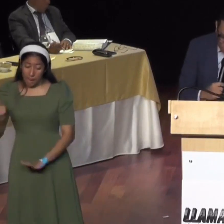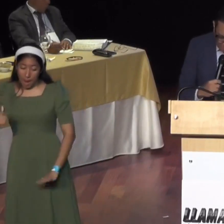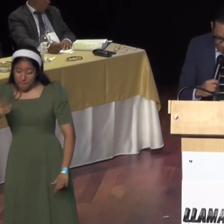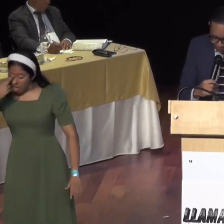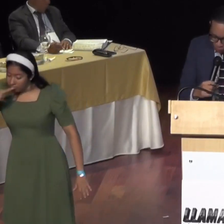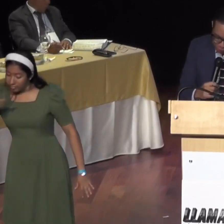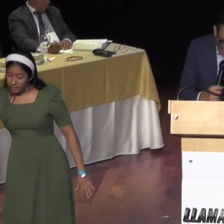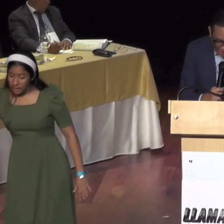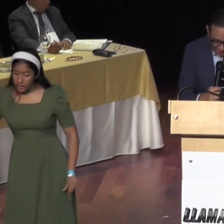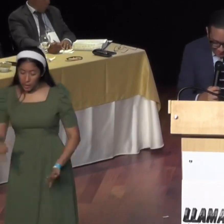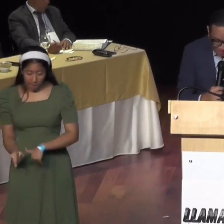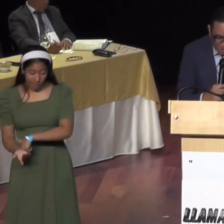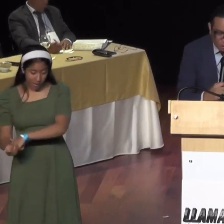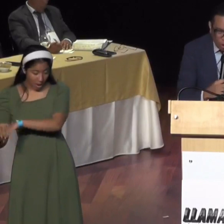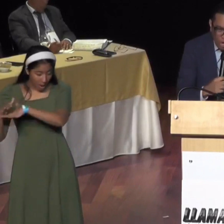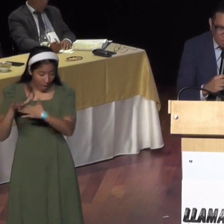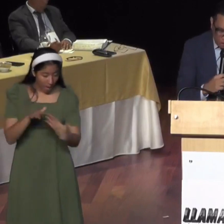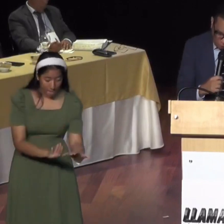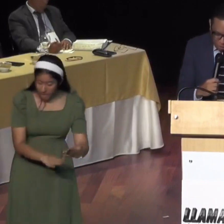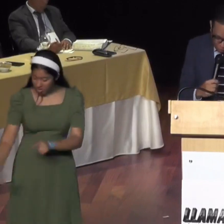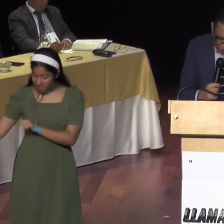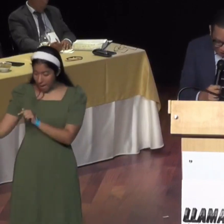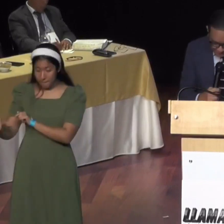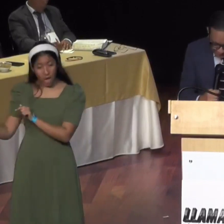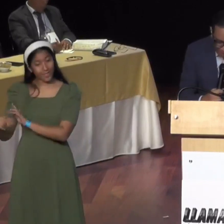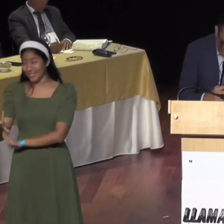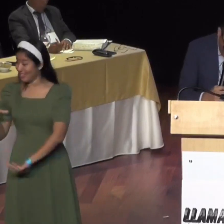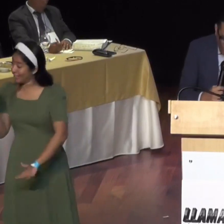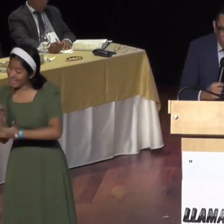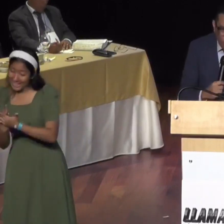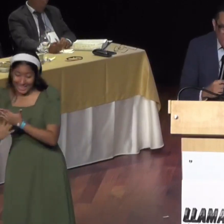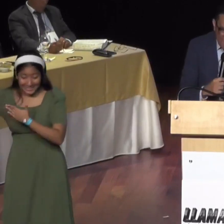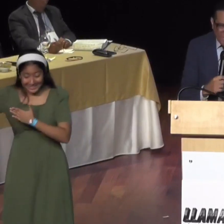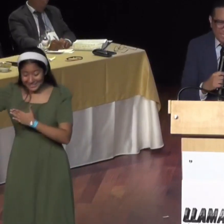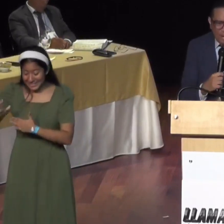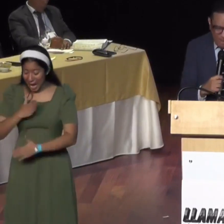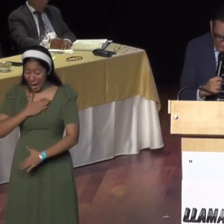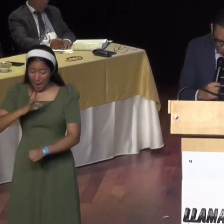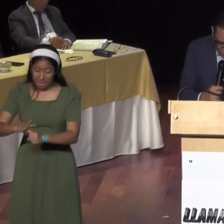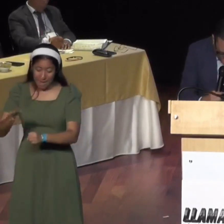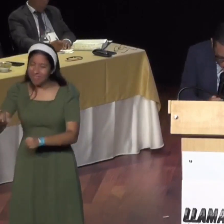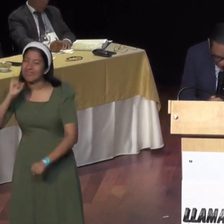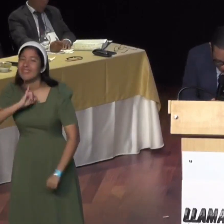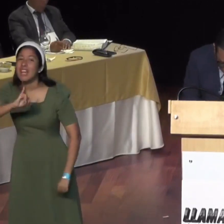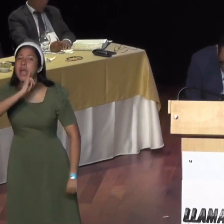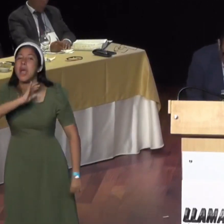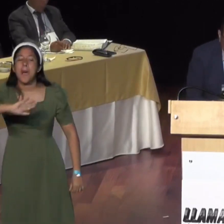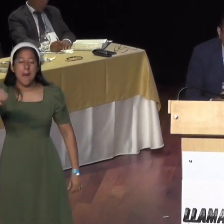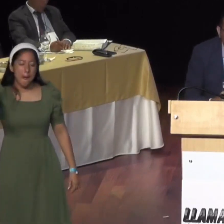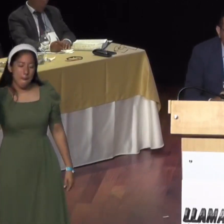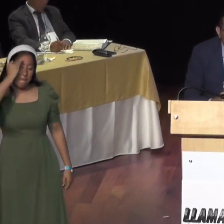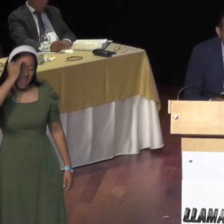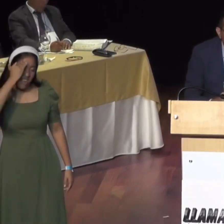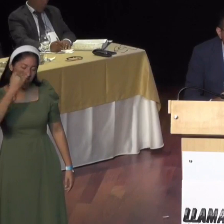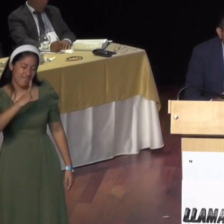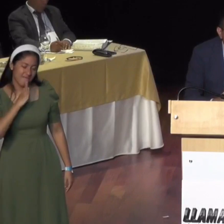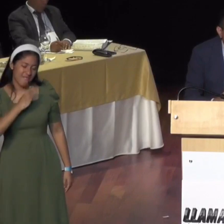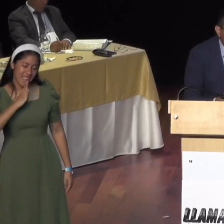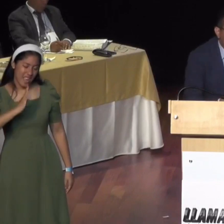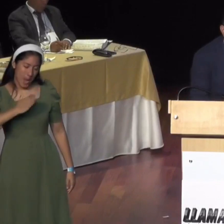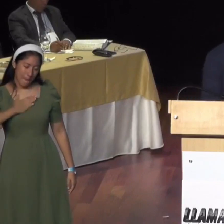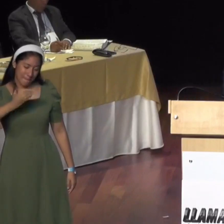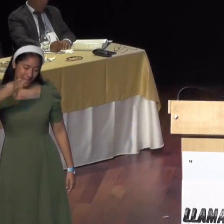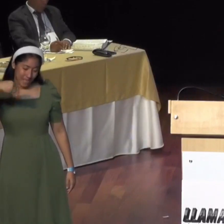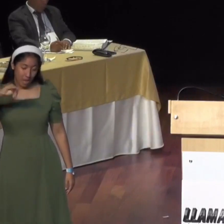vamos a sepultar al ejército. Si tú no dejas ir a mi pueblo, vas a saber el furor de mi Dios.